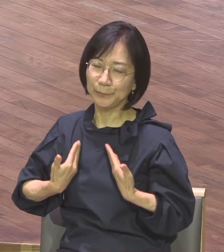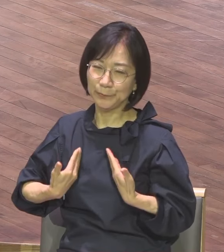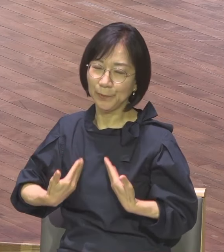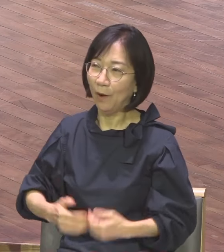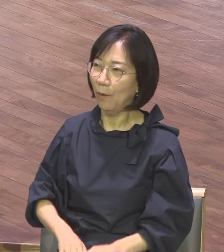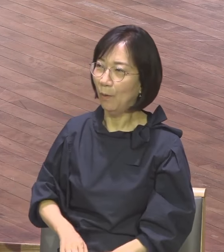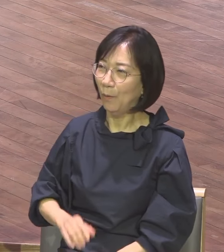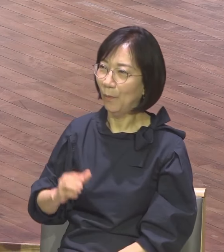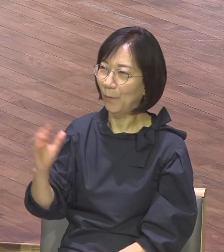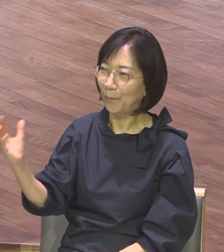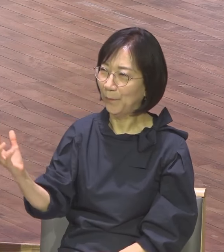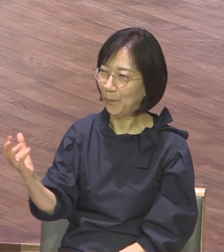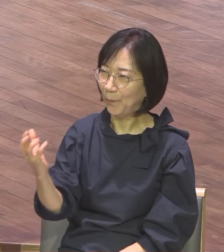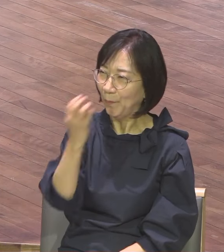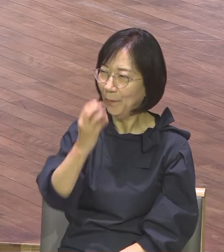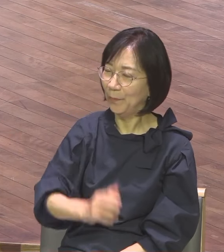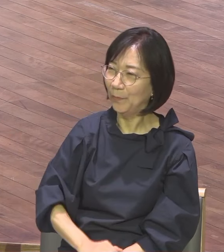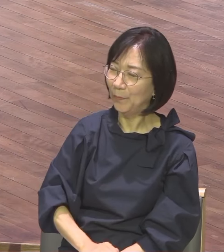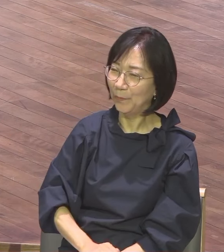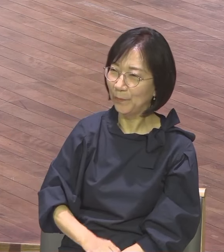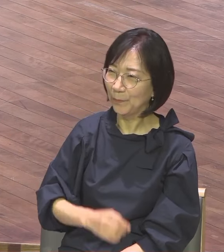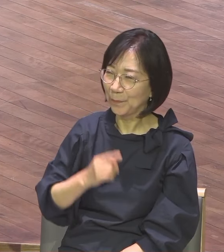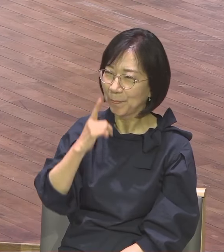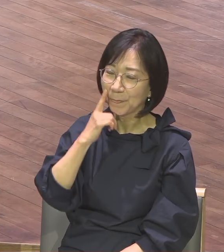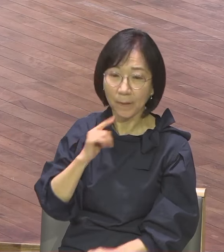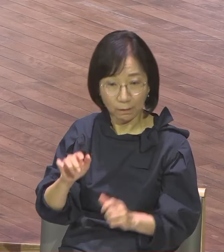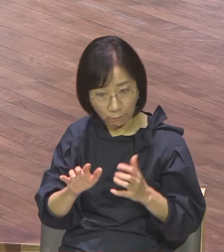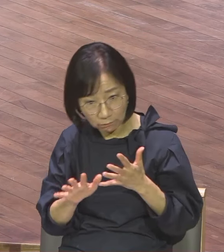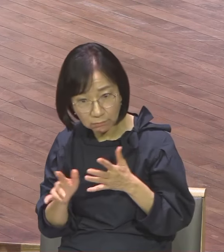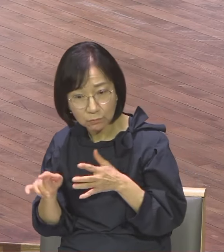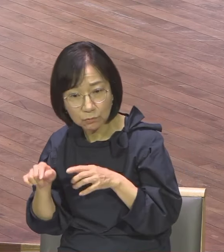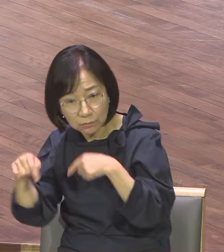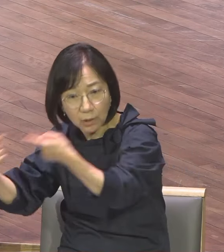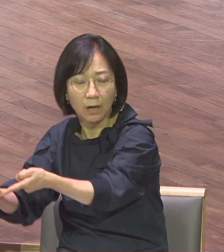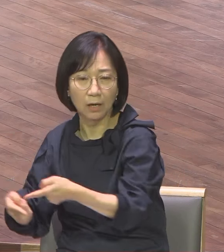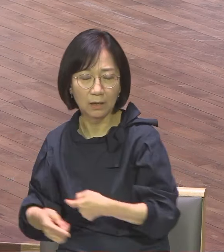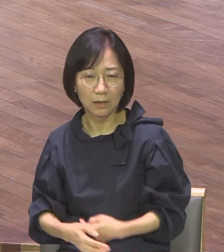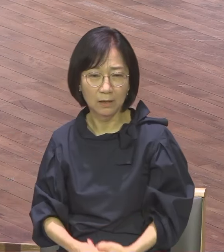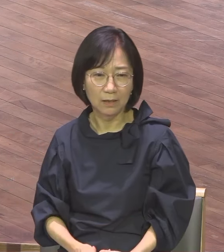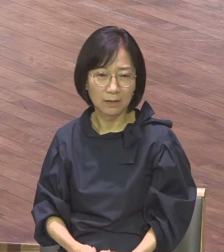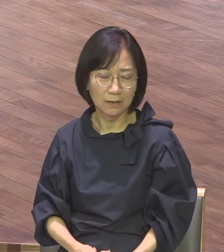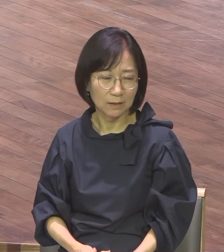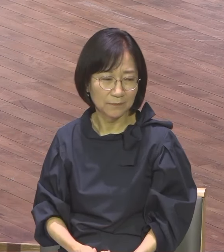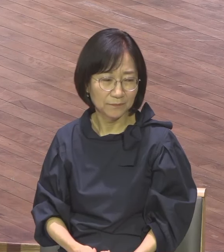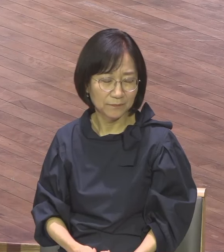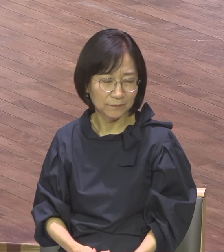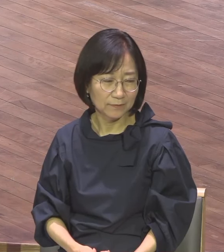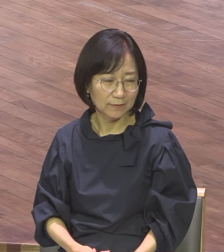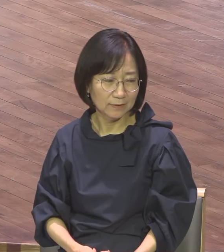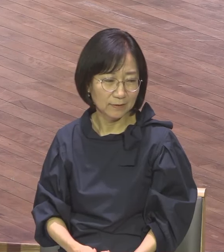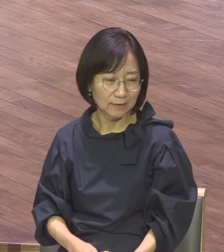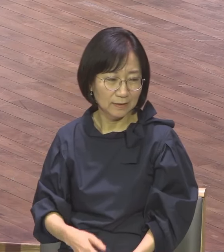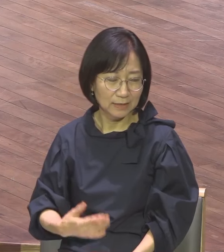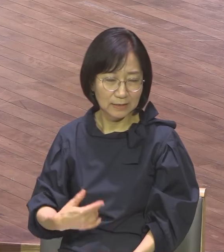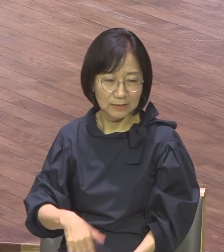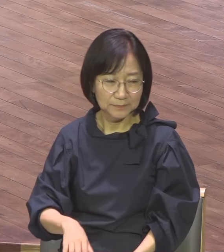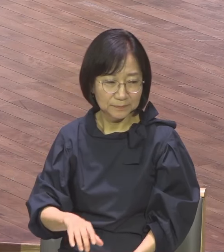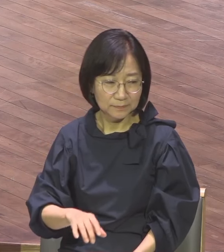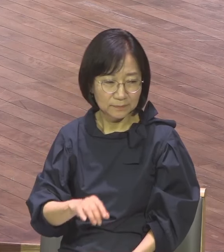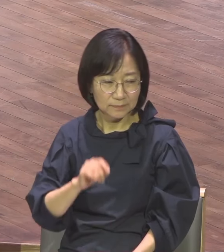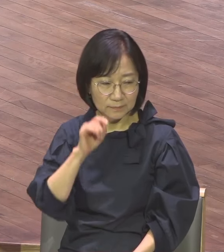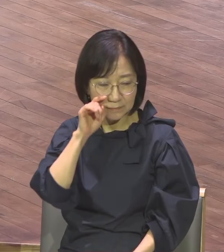막 교황청부터 이 저 말단 시골에 어느 나라든 시골에 그 끝까지